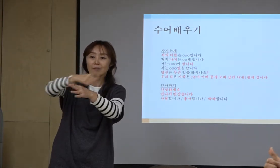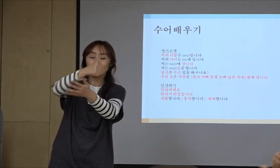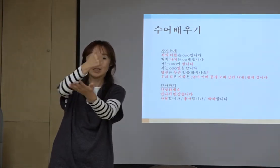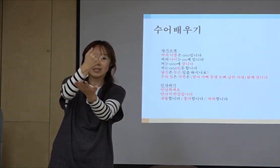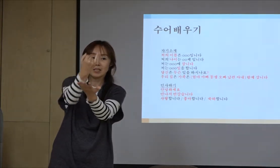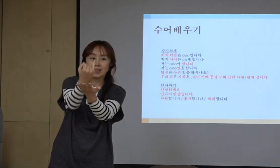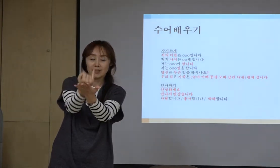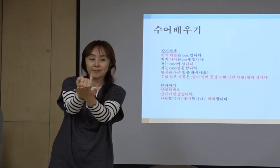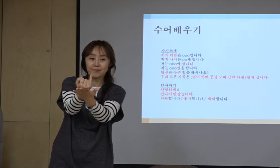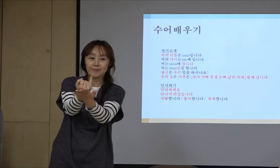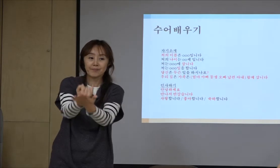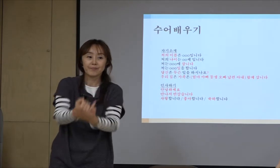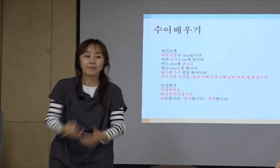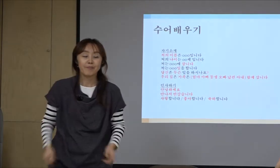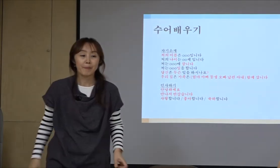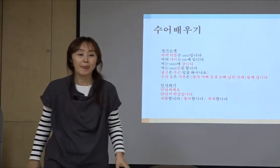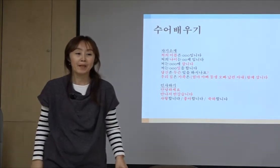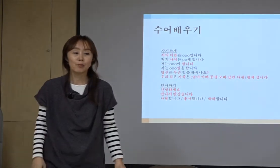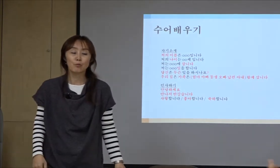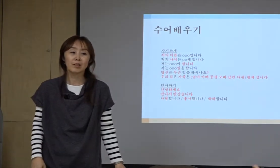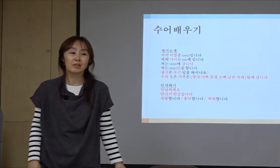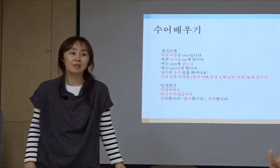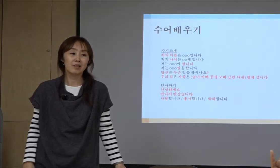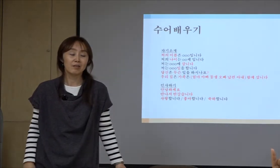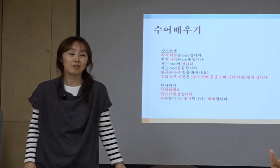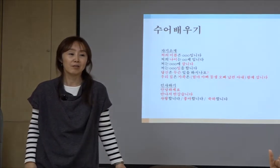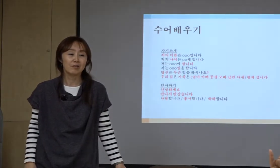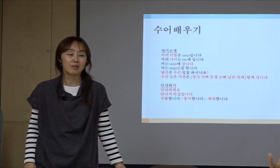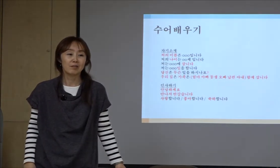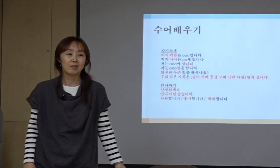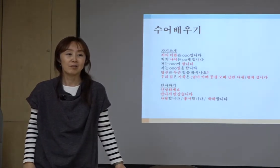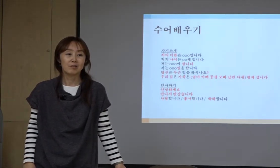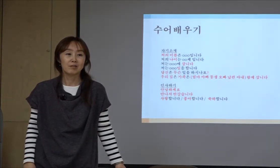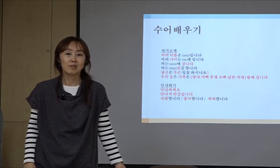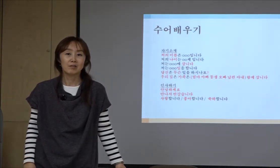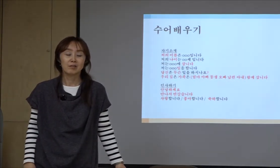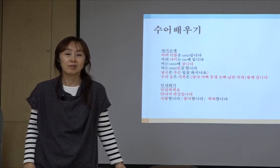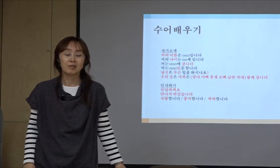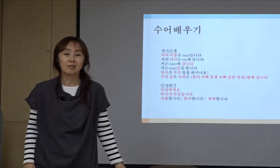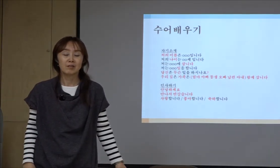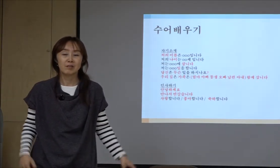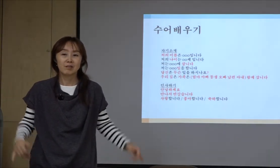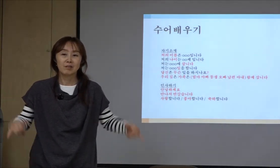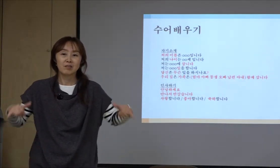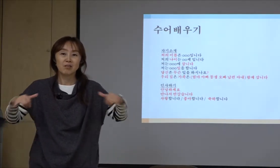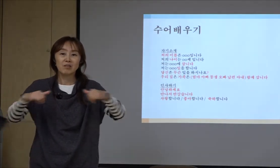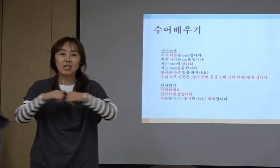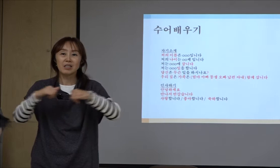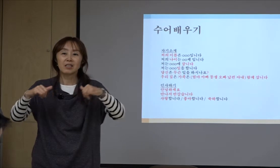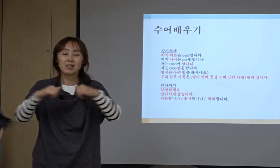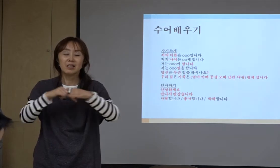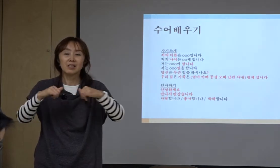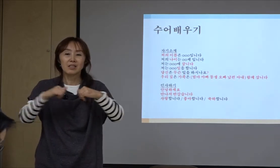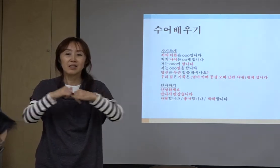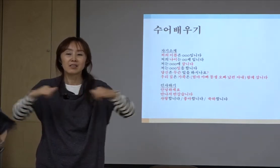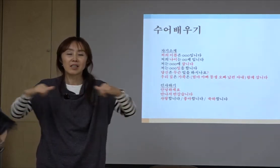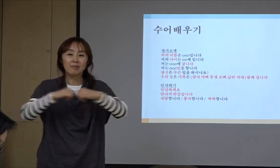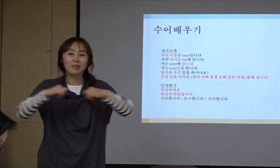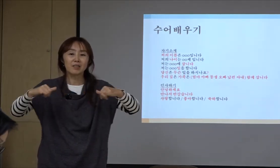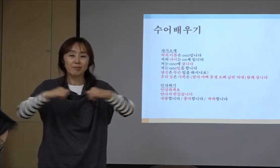왕비. 또 뭐가 있을까요? 그다음에 뭐 전쟁. 전쟁? 이게 전쟁. 사람들끼리 막